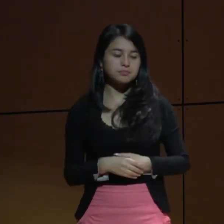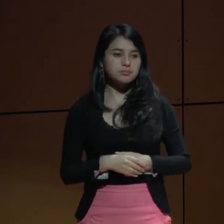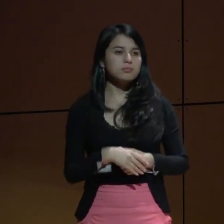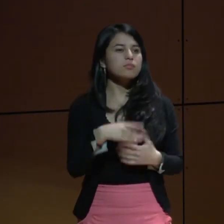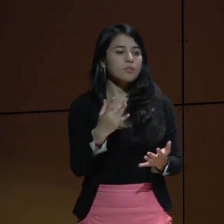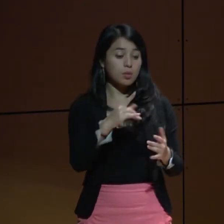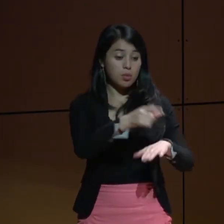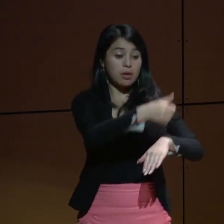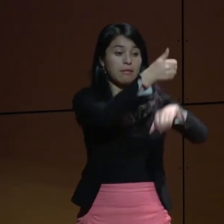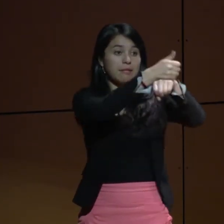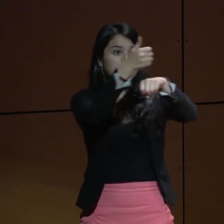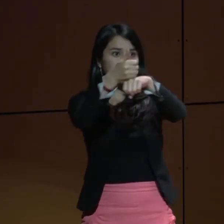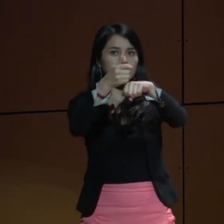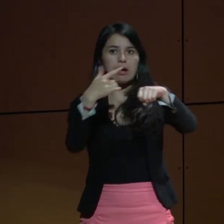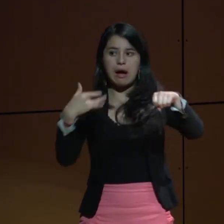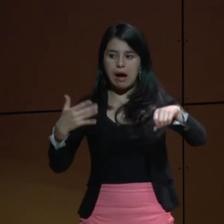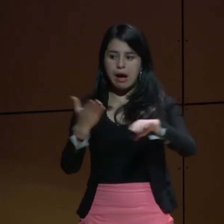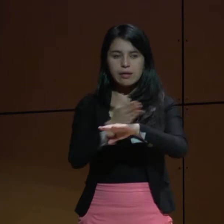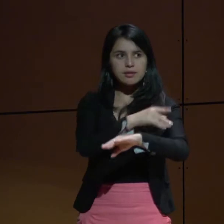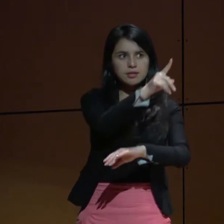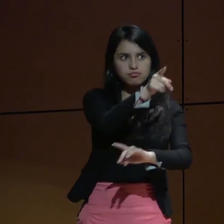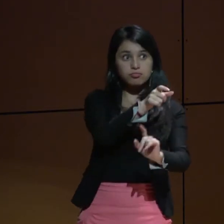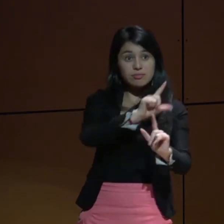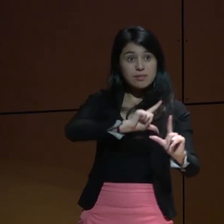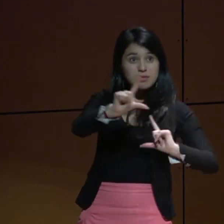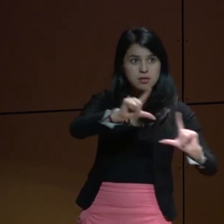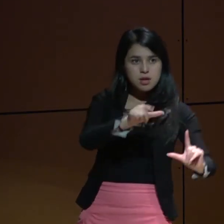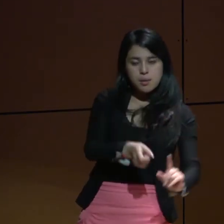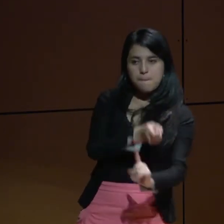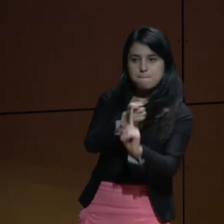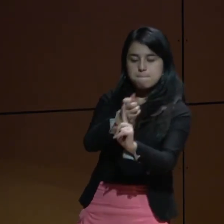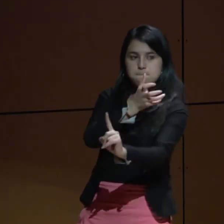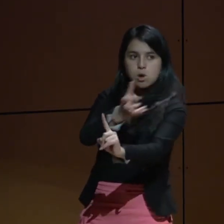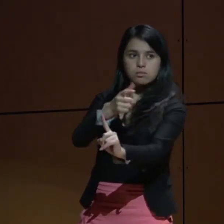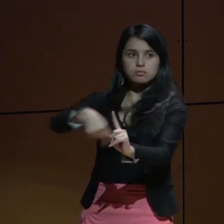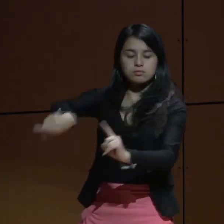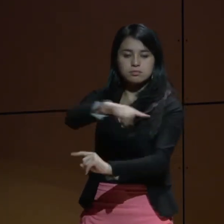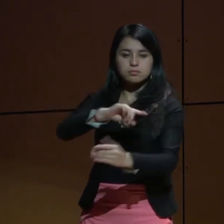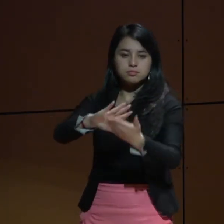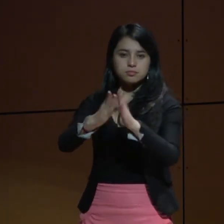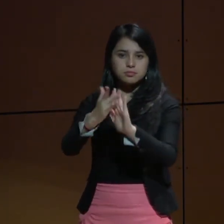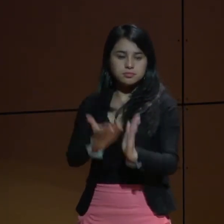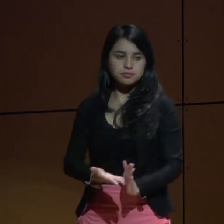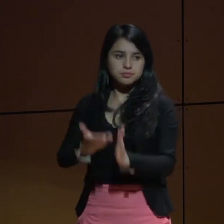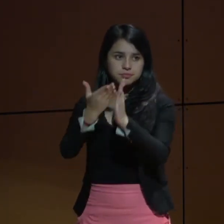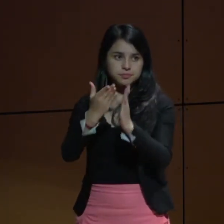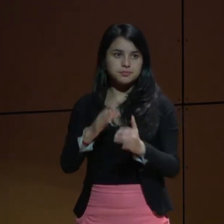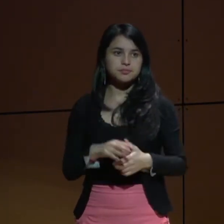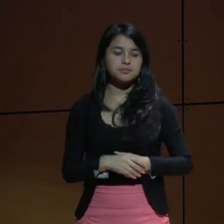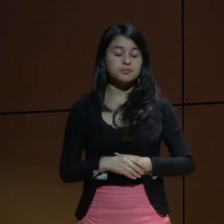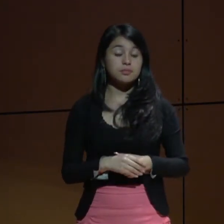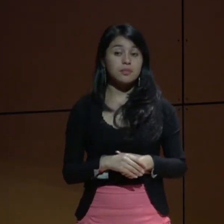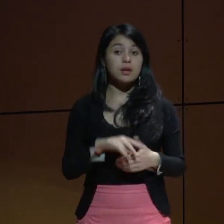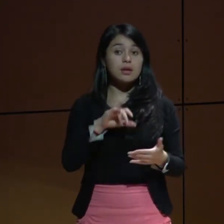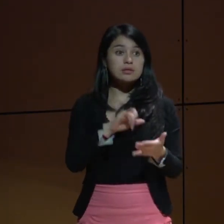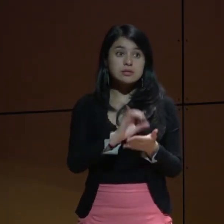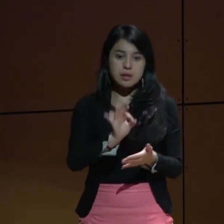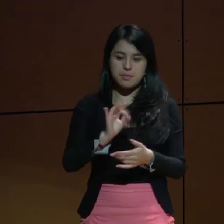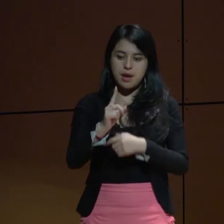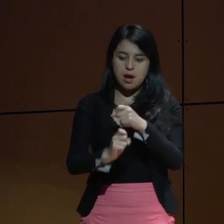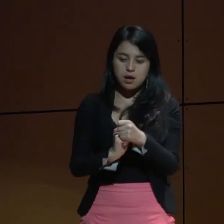consecuentes con el impacto que su liderazgo tiene en la comunidad educativa. Todos los